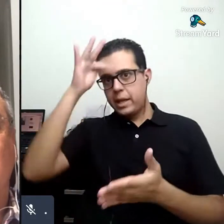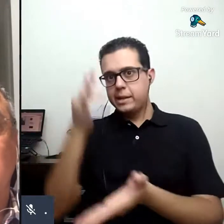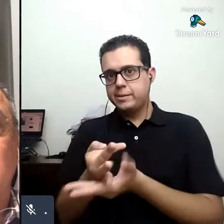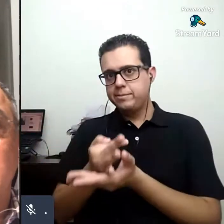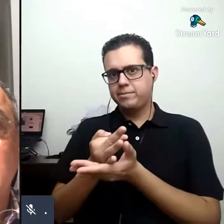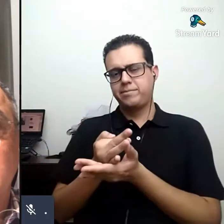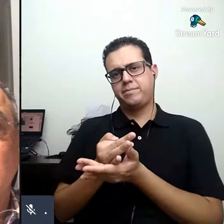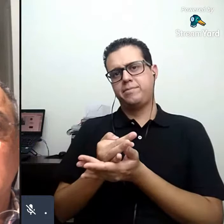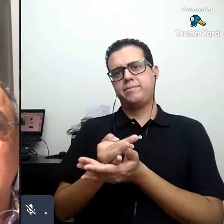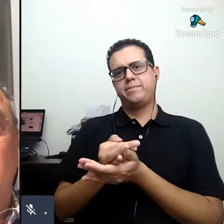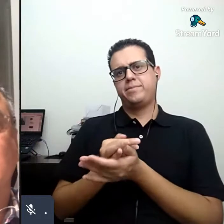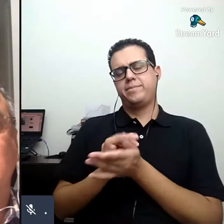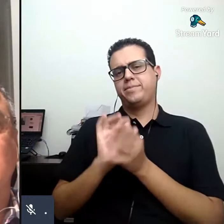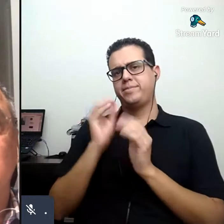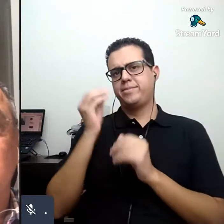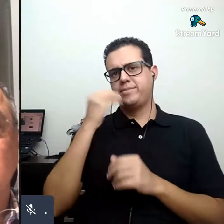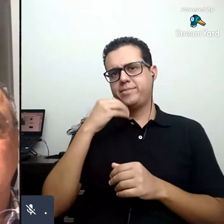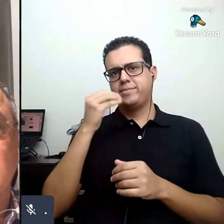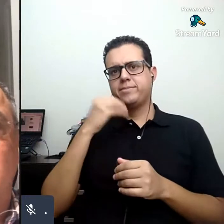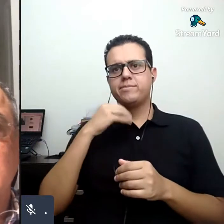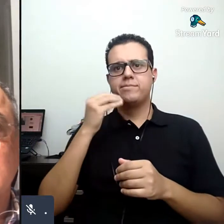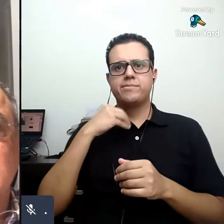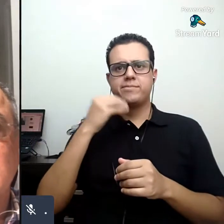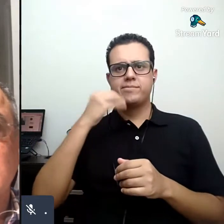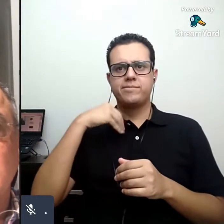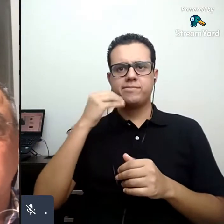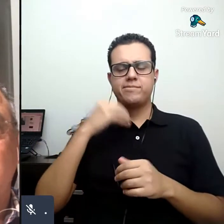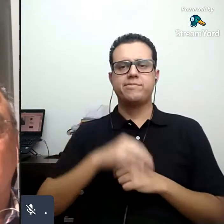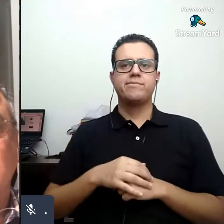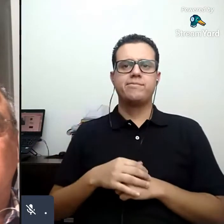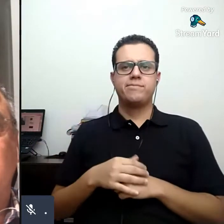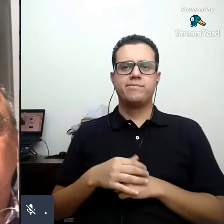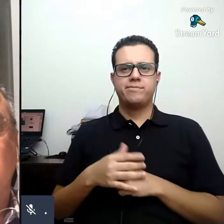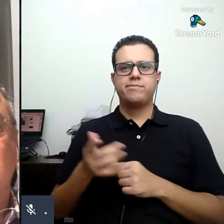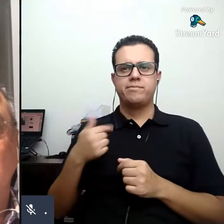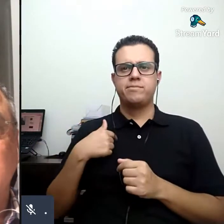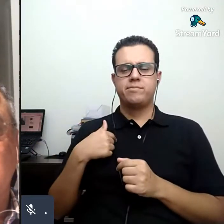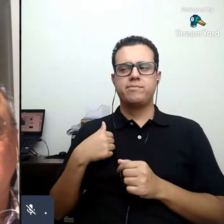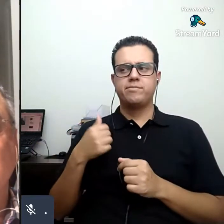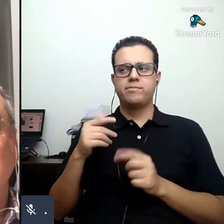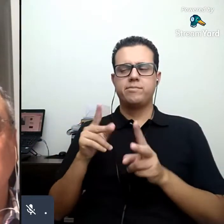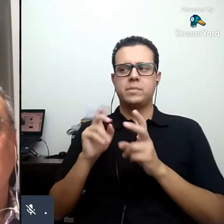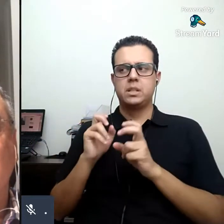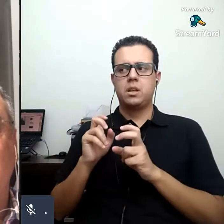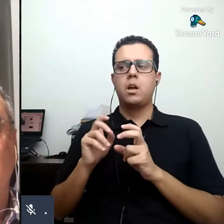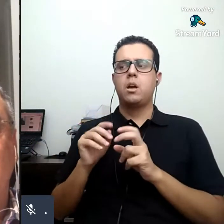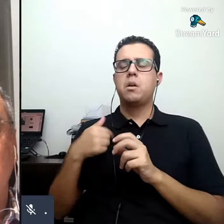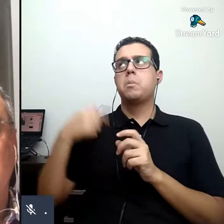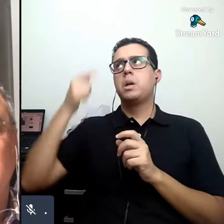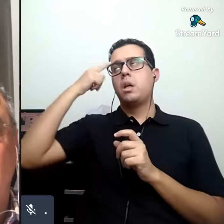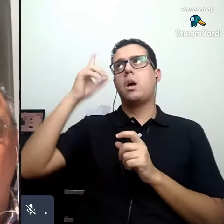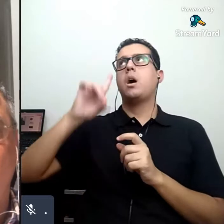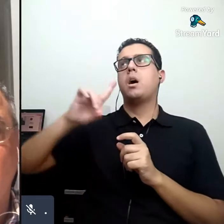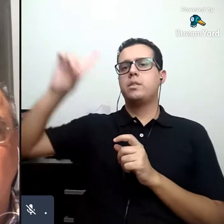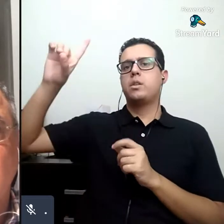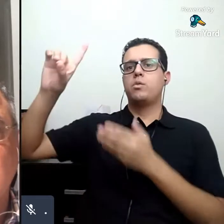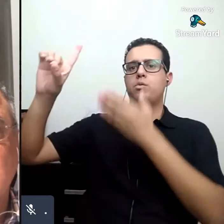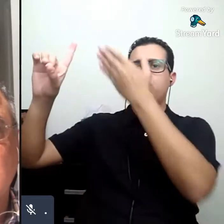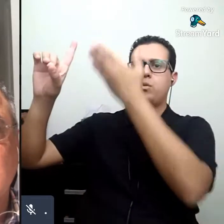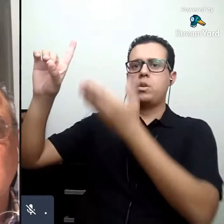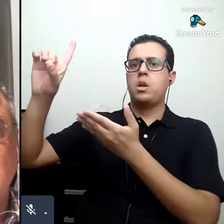na minha incredulidade e imaturidade, eu achava que Deus é Deus porque Ele me dá